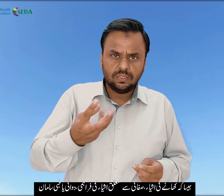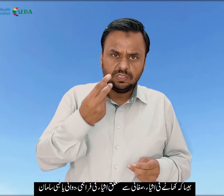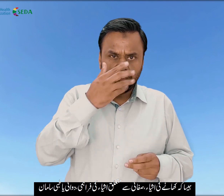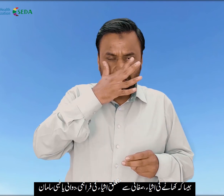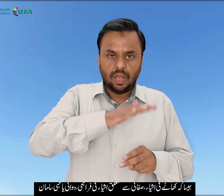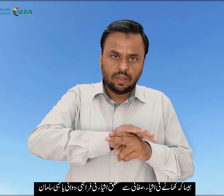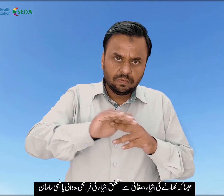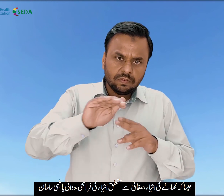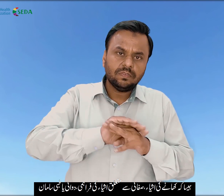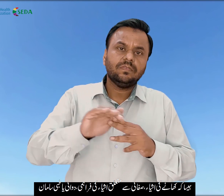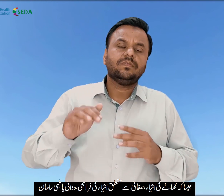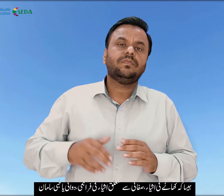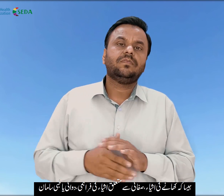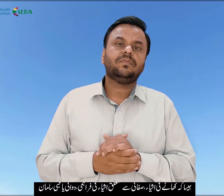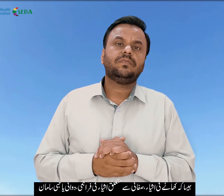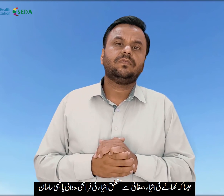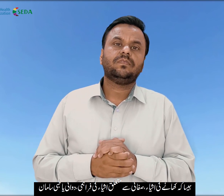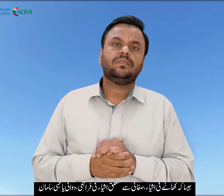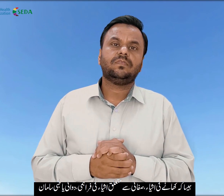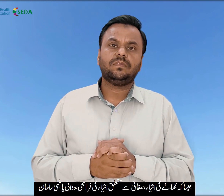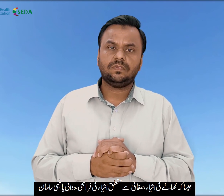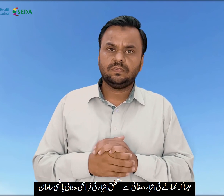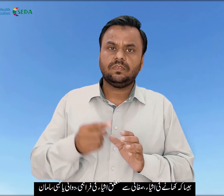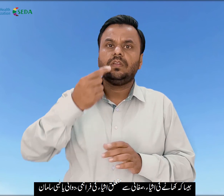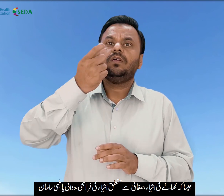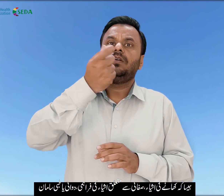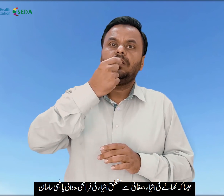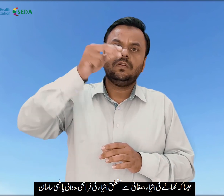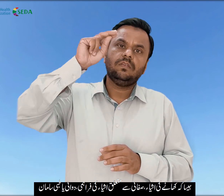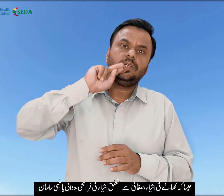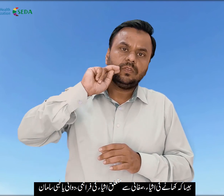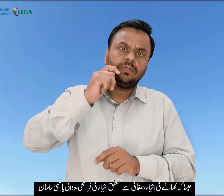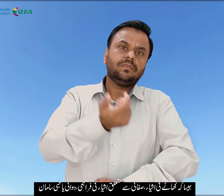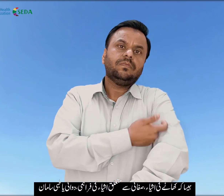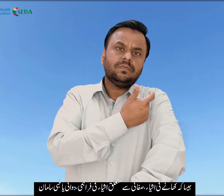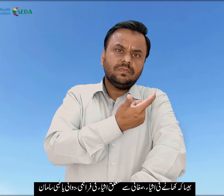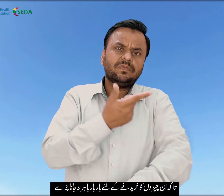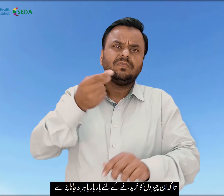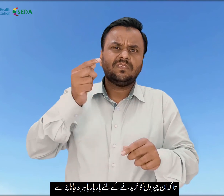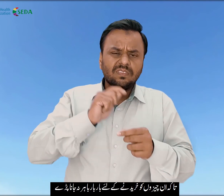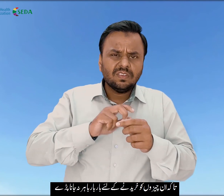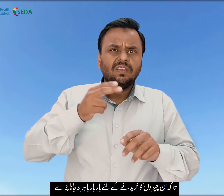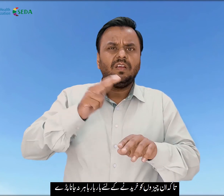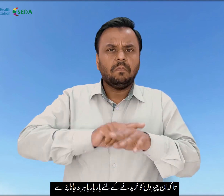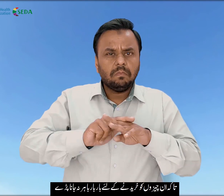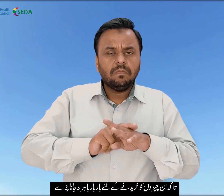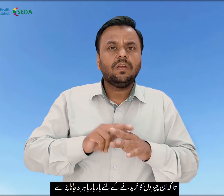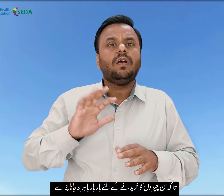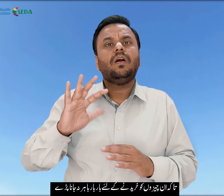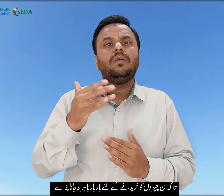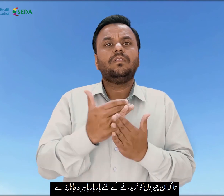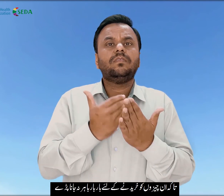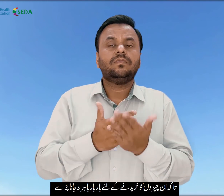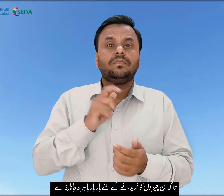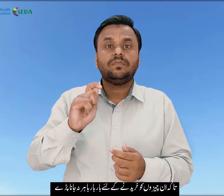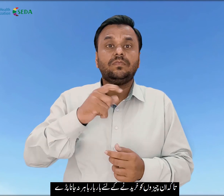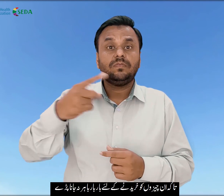کی فراہمی، دوائی یا طبی سامان، تاکہ ان چیزوں کو خریدنے کے لیے بار